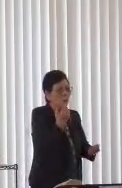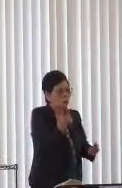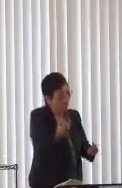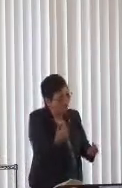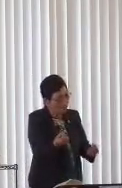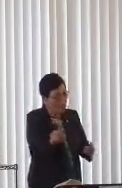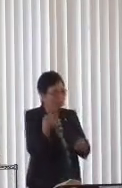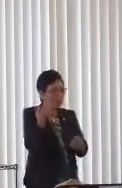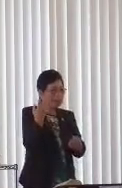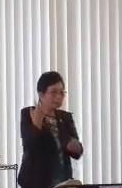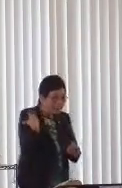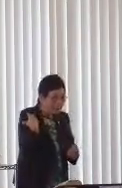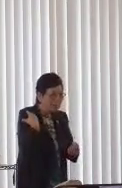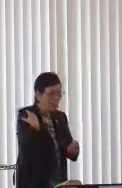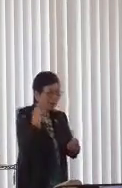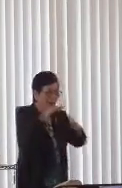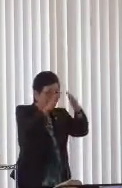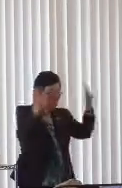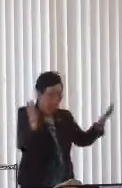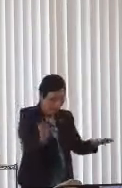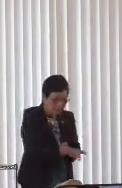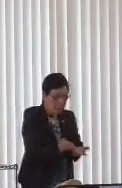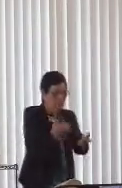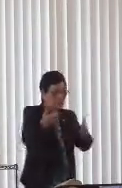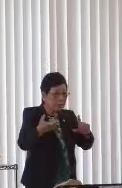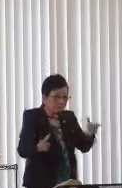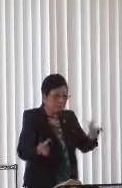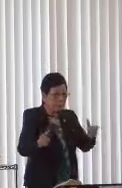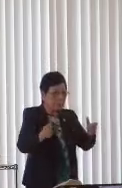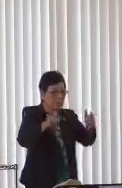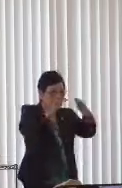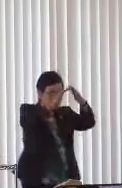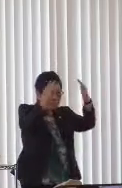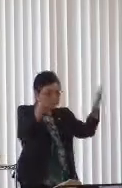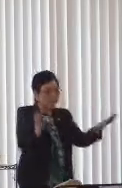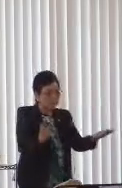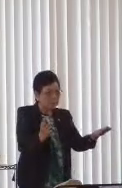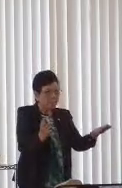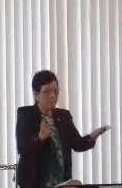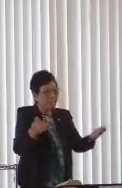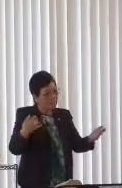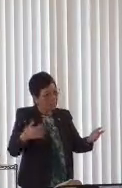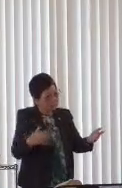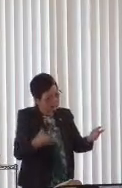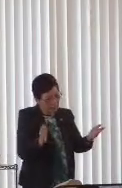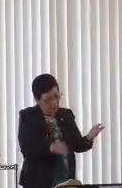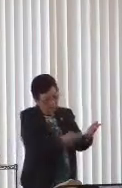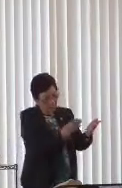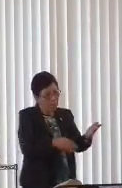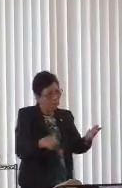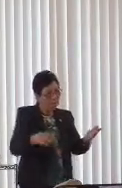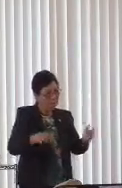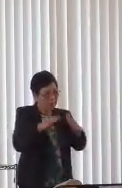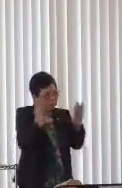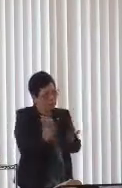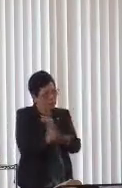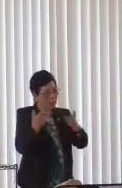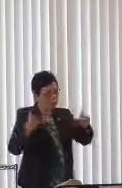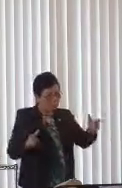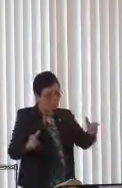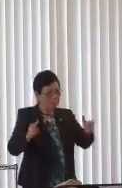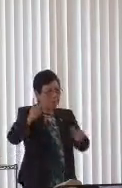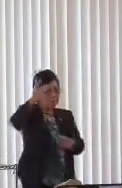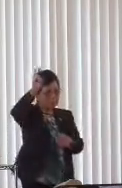ですね。不完全な体であり、不完全な教会、不完全な神の